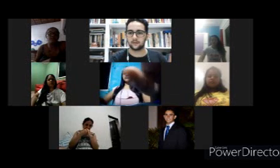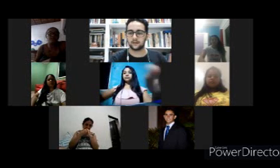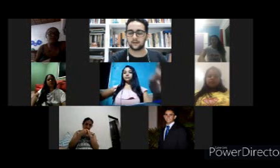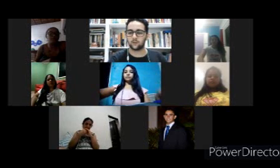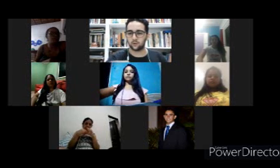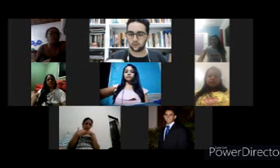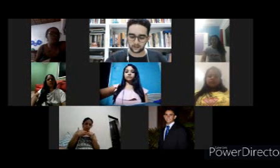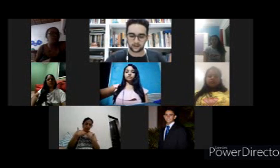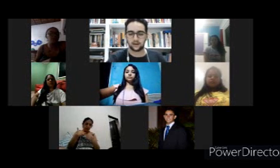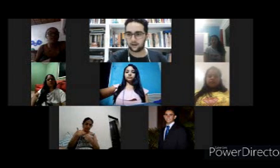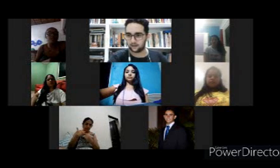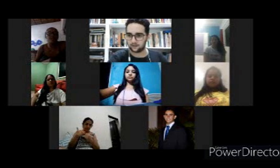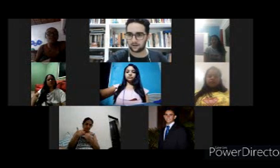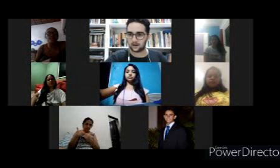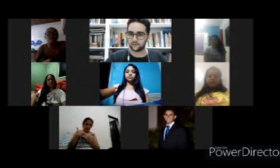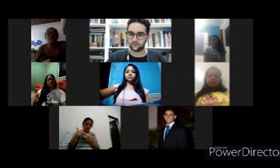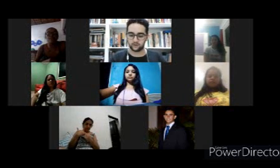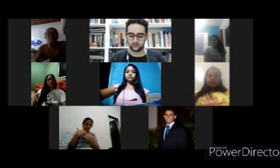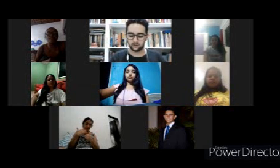Que tá com o nome iPhone.